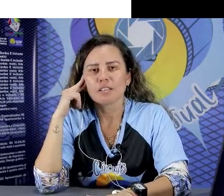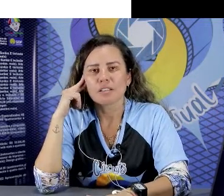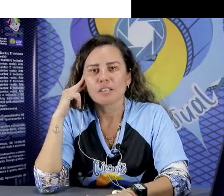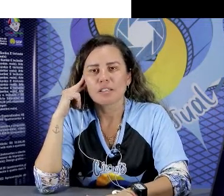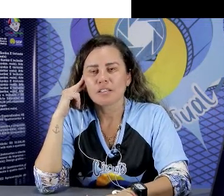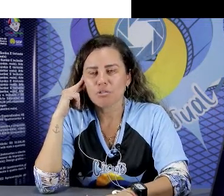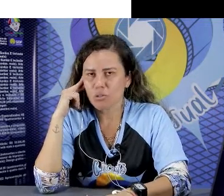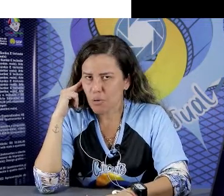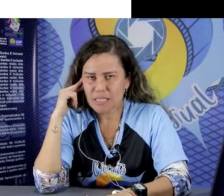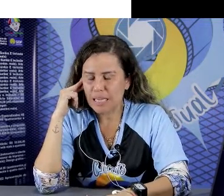e escuta quase nada.